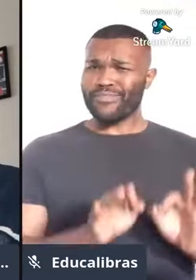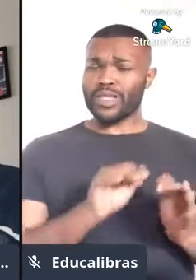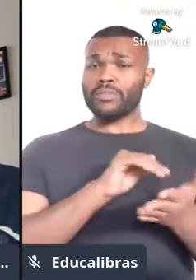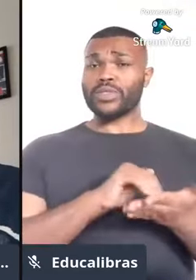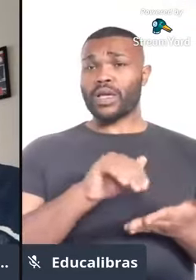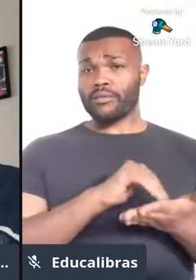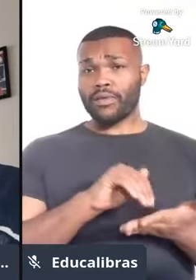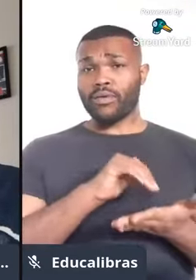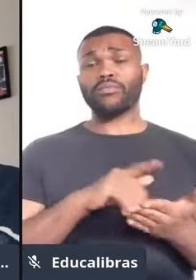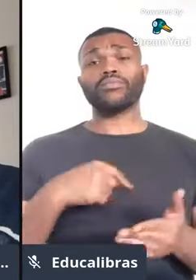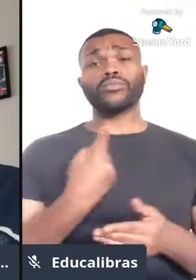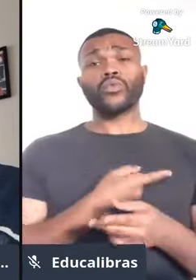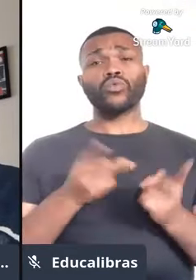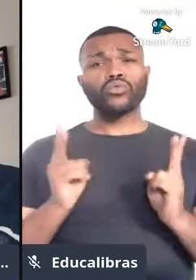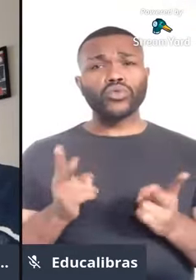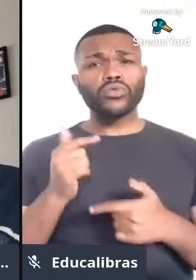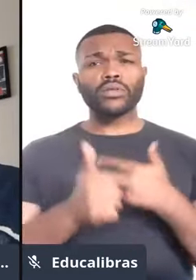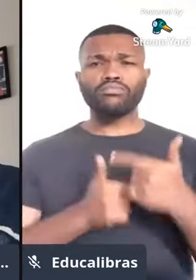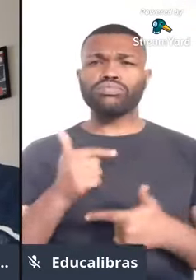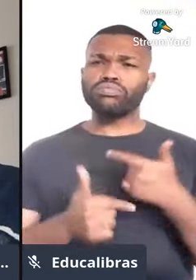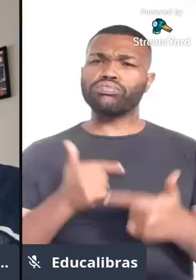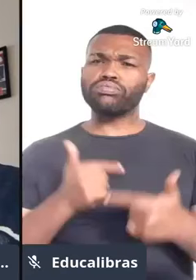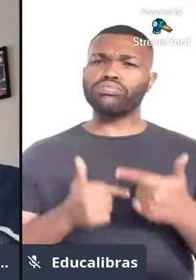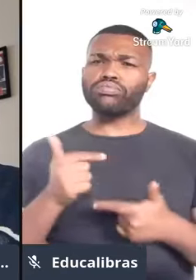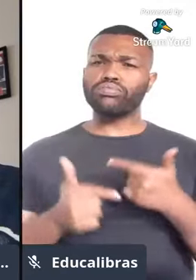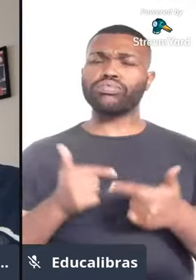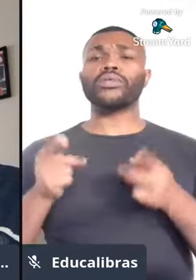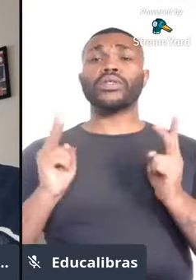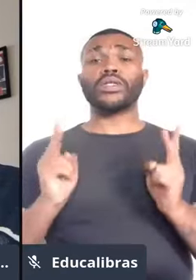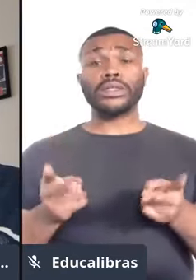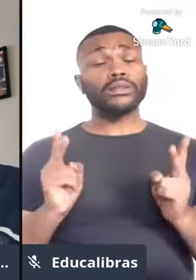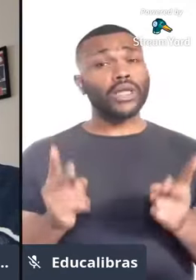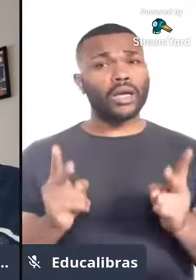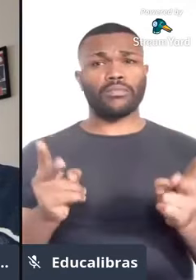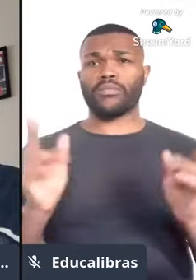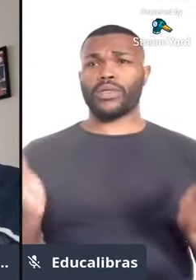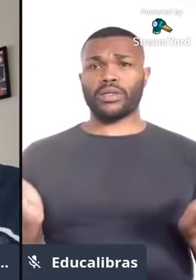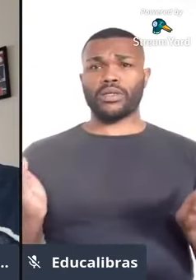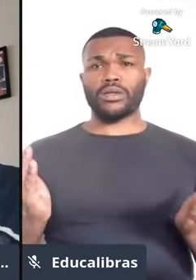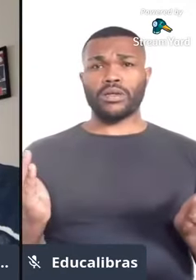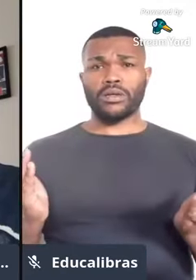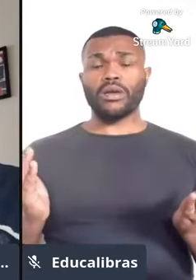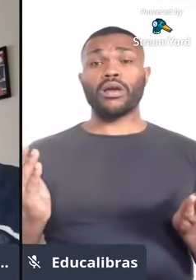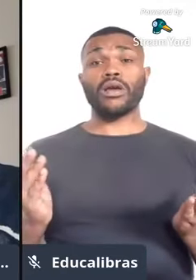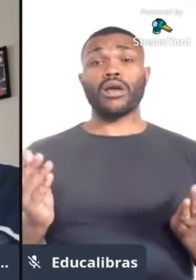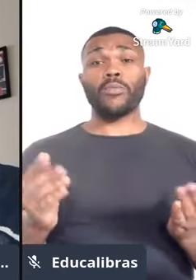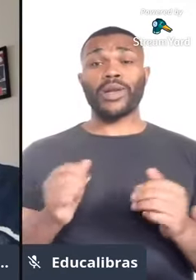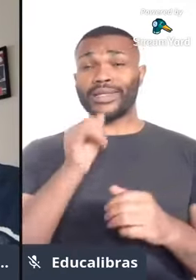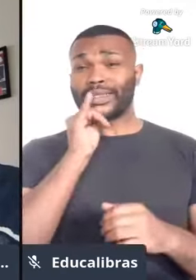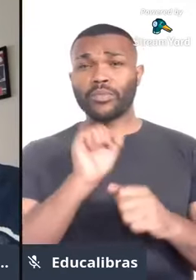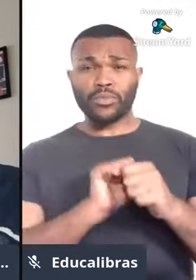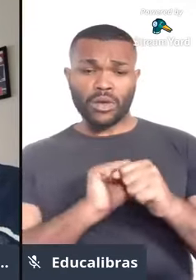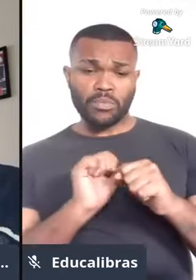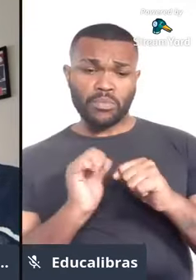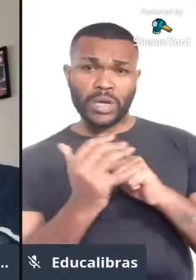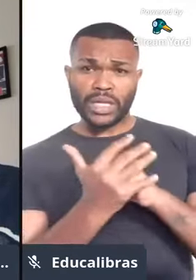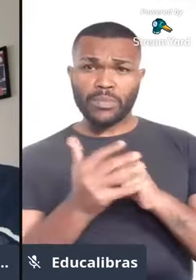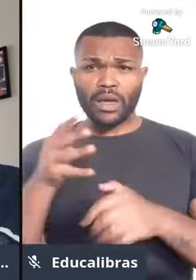né, intensamente para não deixar a peteca cair, para não deixar essa pandemia